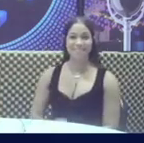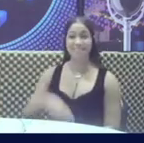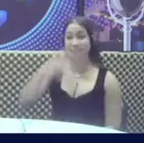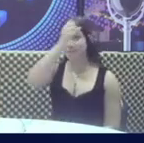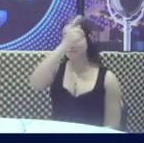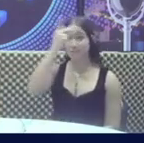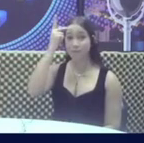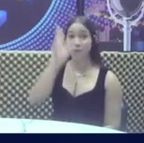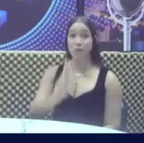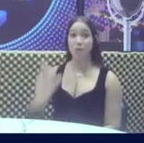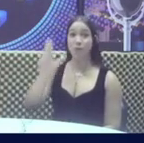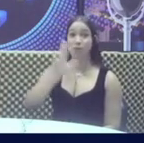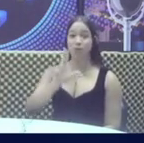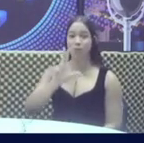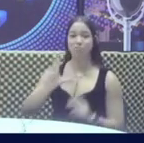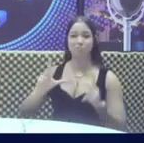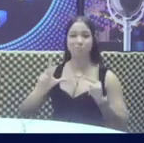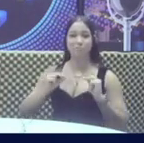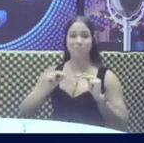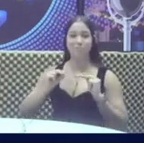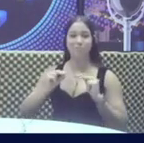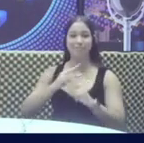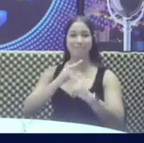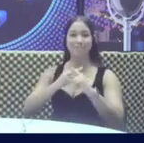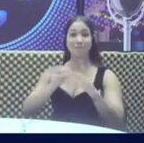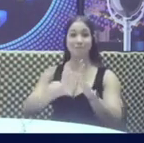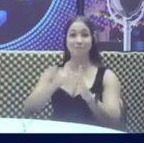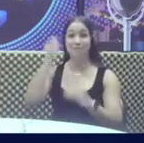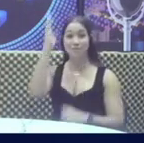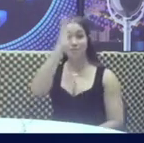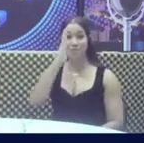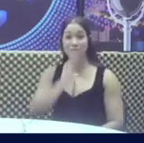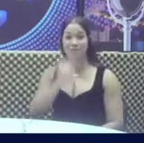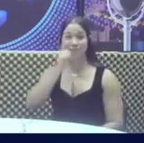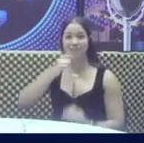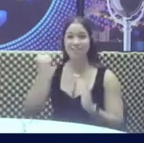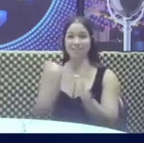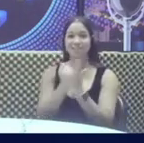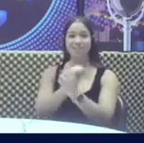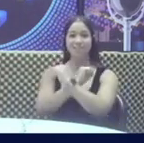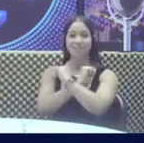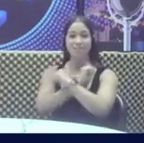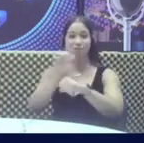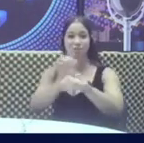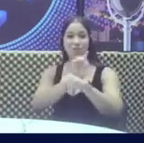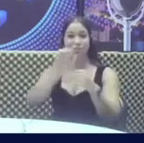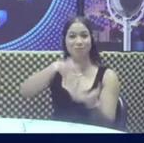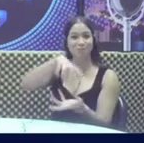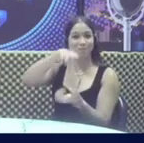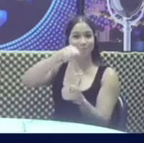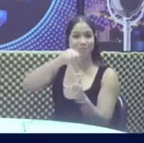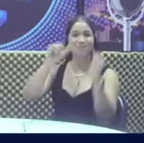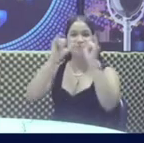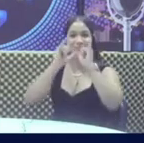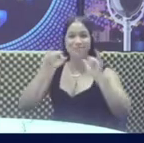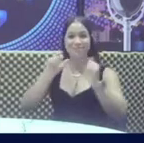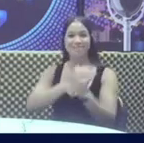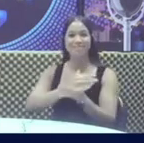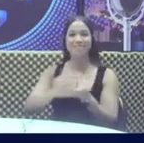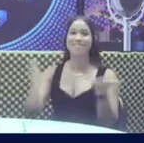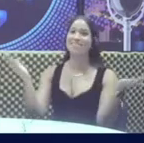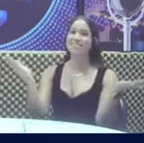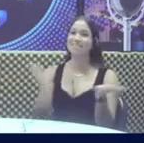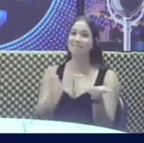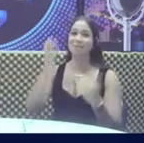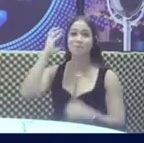Prefeitura de Uberlândia é reconhecida pela Caixa como a primeira do país a obter selo Safira de gestão sustentável. Essas e outras notícias